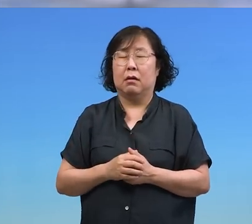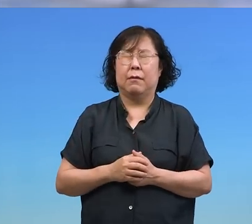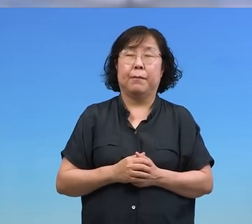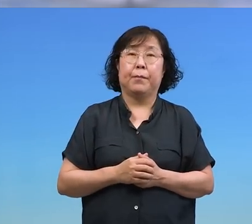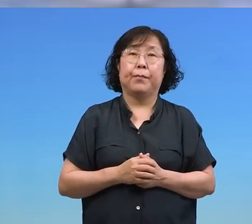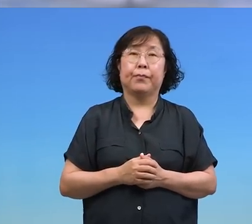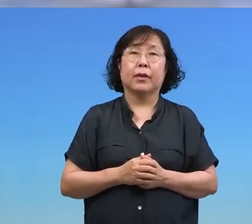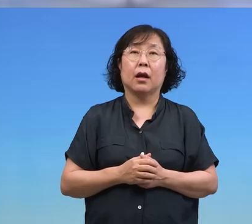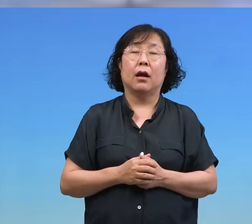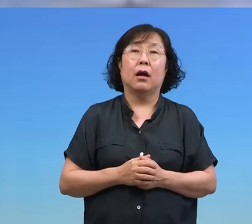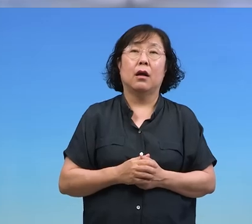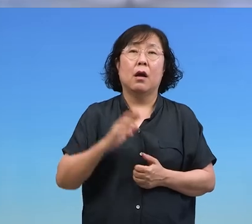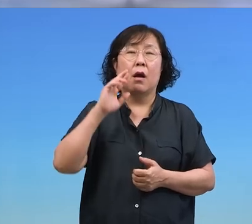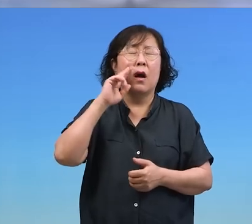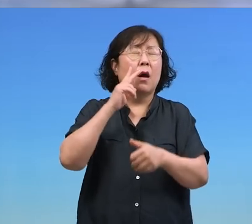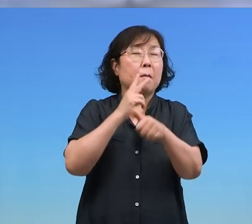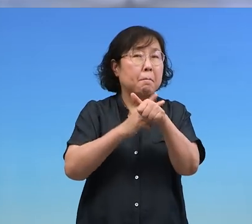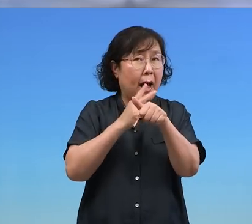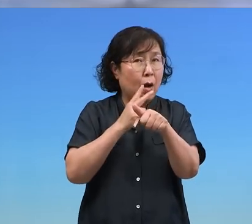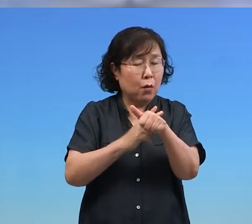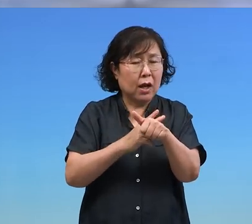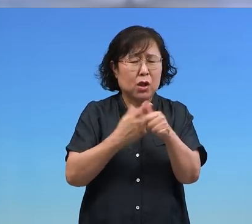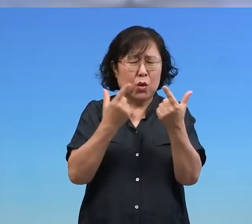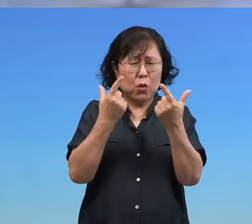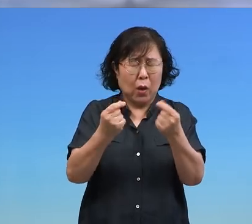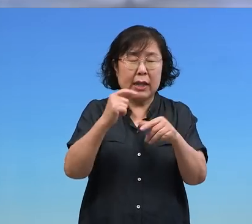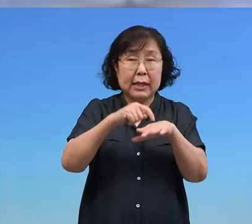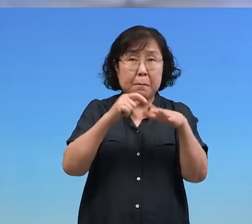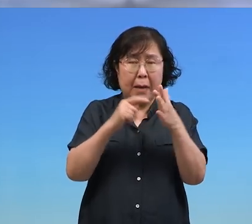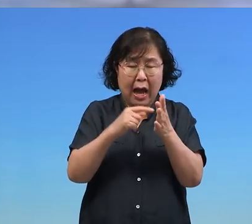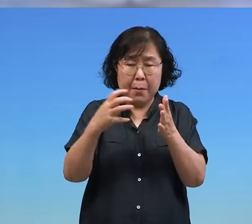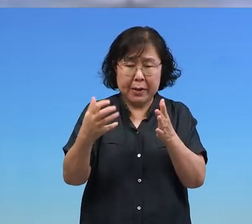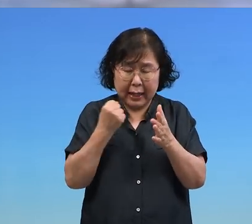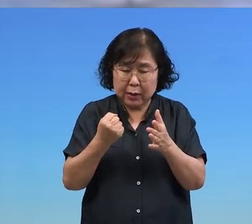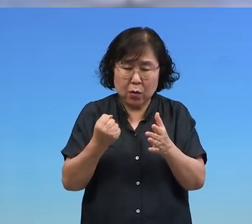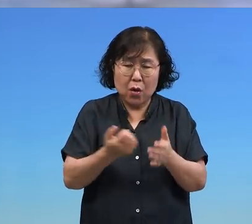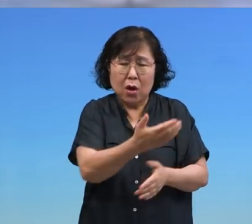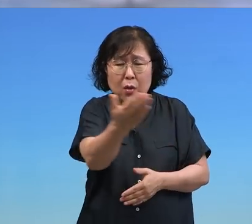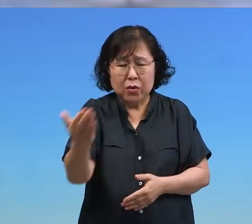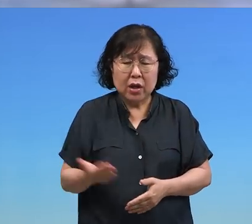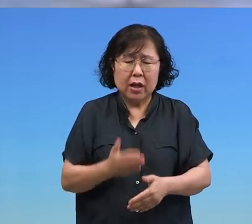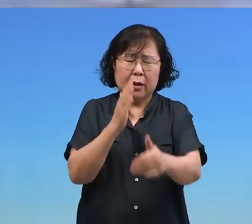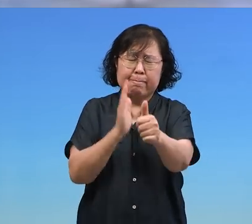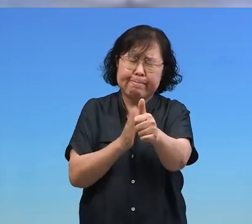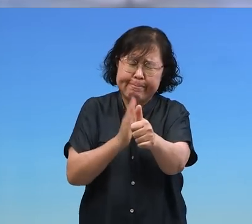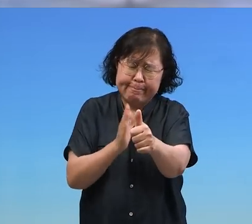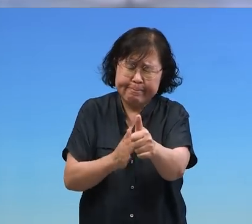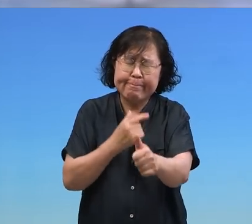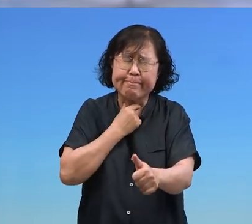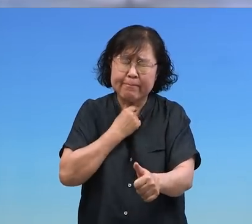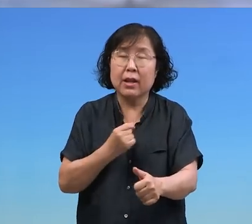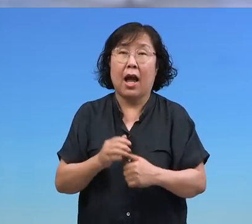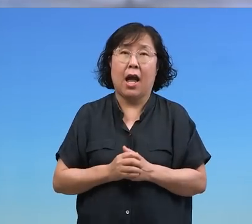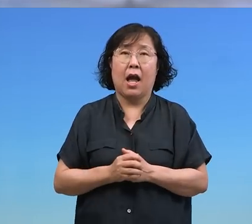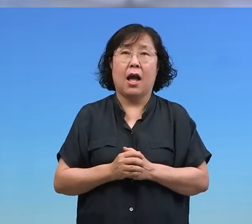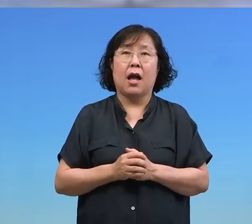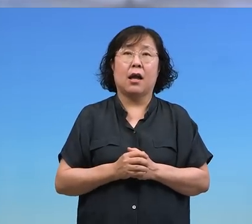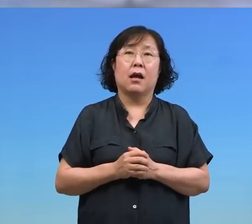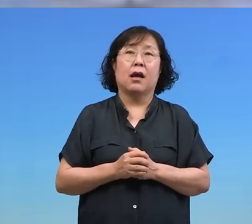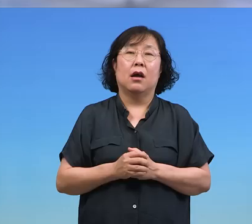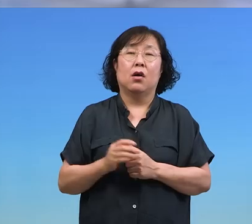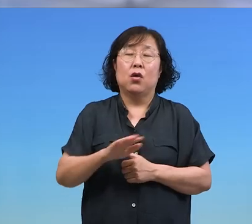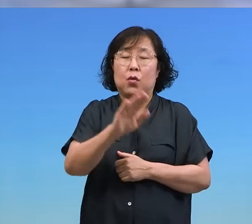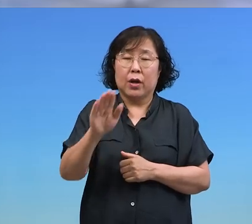진짜 사도바울과 똑같은 심정으로 여러분에게 제가 호소하고 싶습니다 지난 몇 주